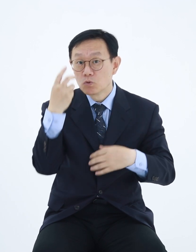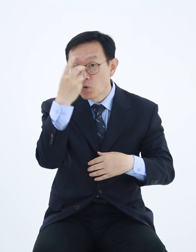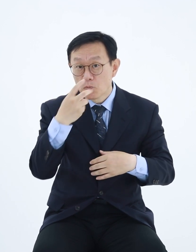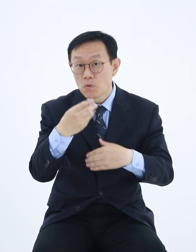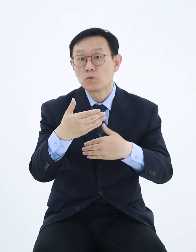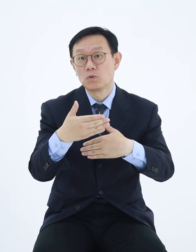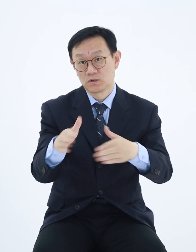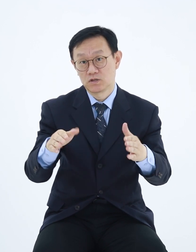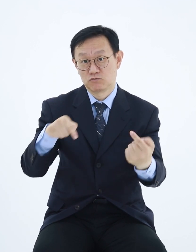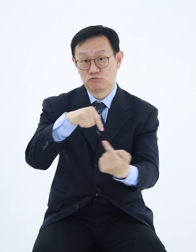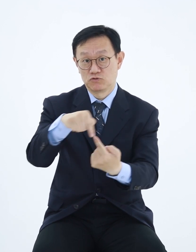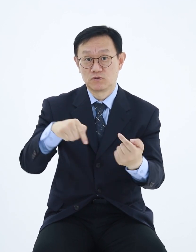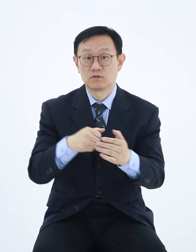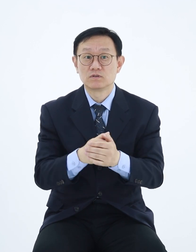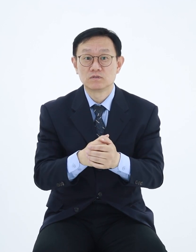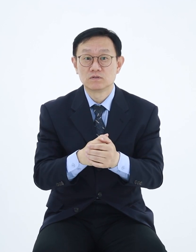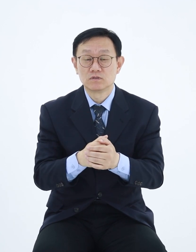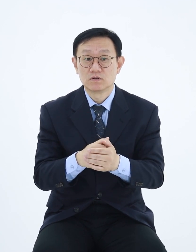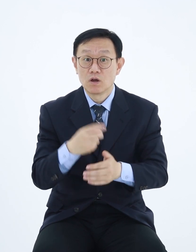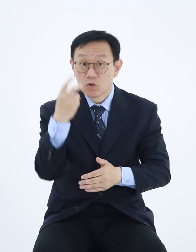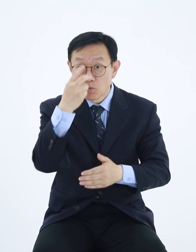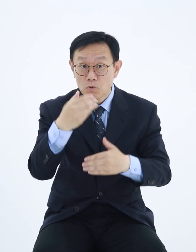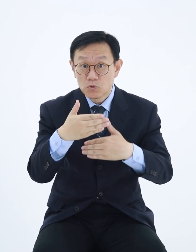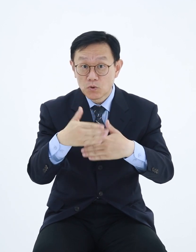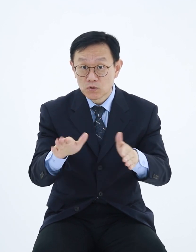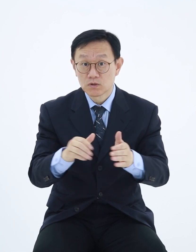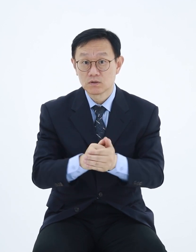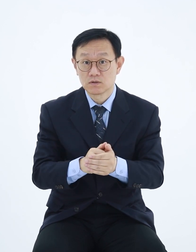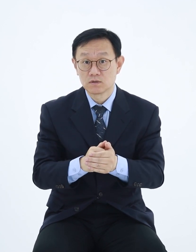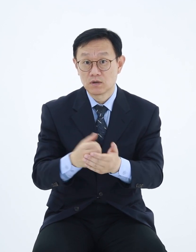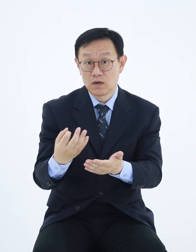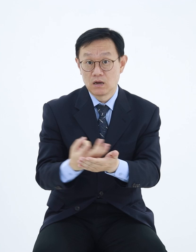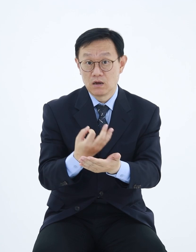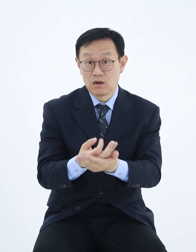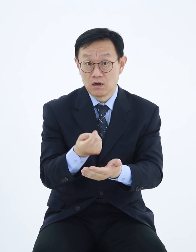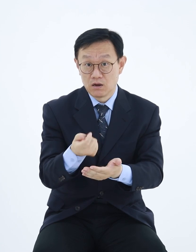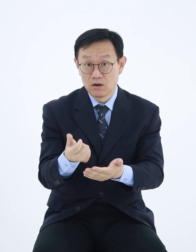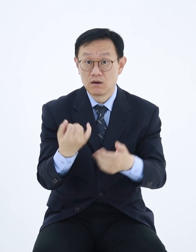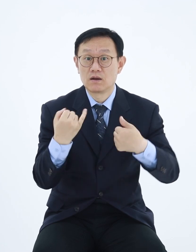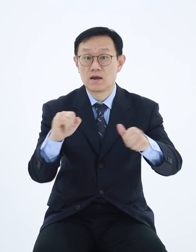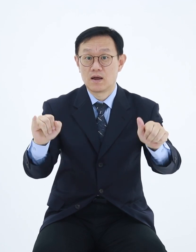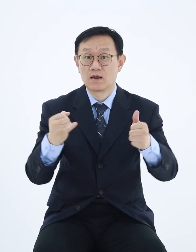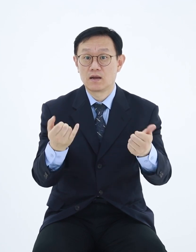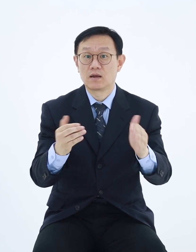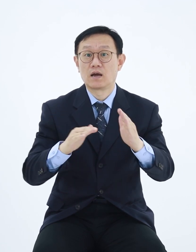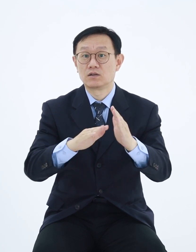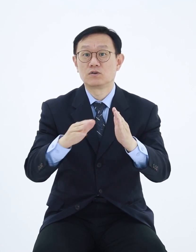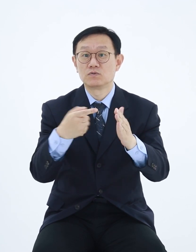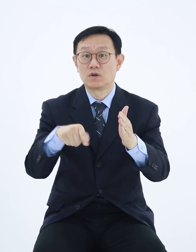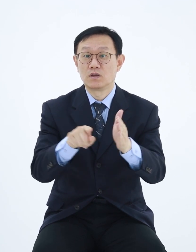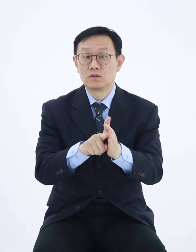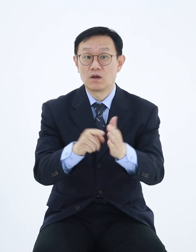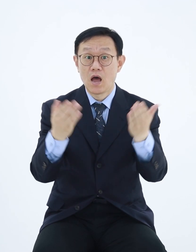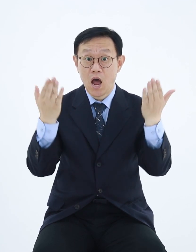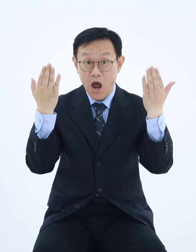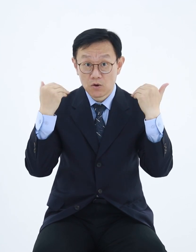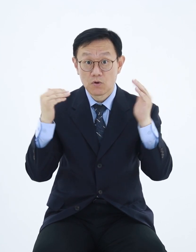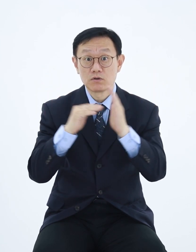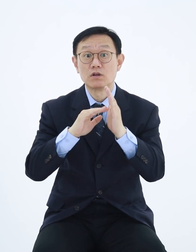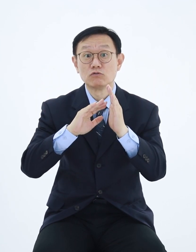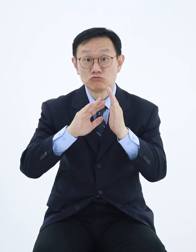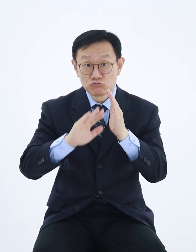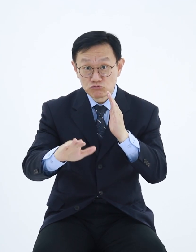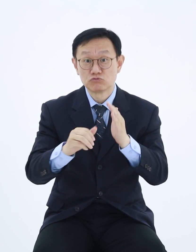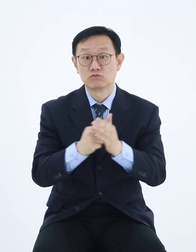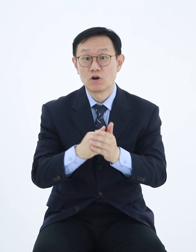있습니다. 초등 돌봄교실은 저소득층이나 맞벌이 가정의 자녀를 위해 초등학교 정규 수업이 끝난 방과